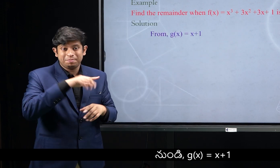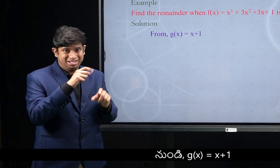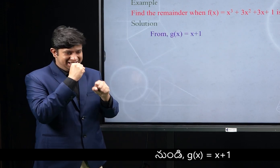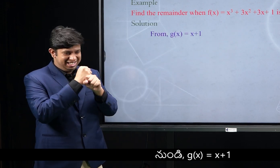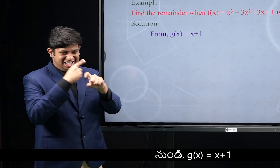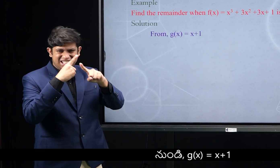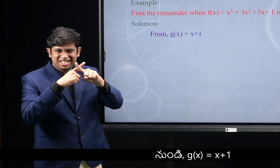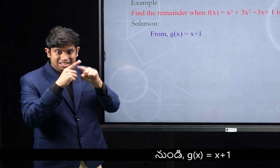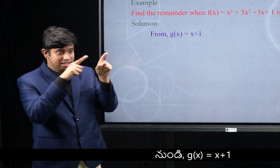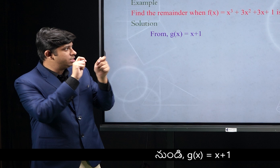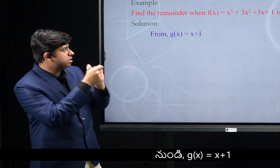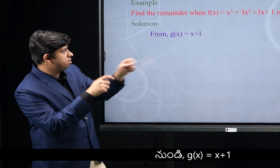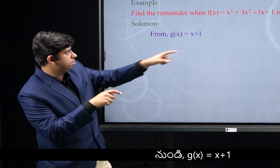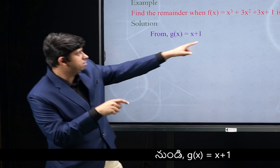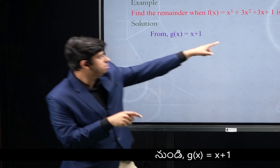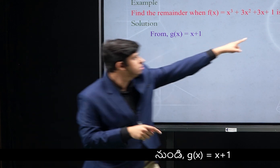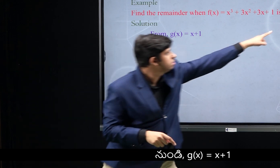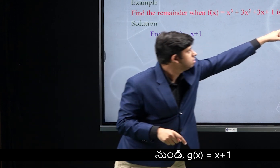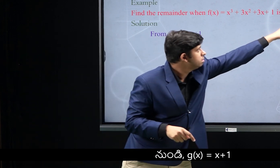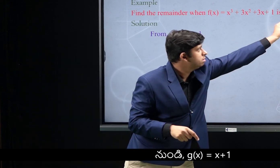gx = x + 1,